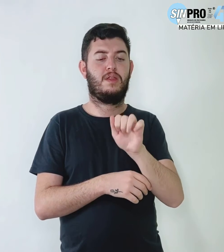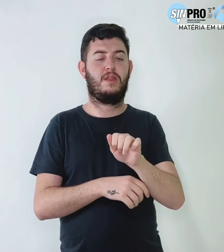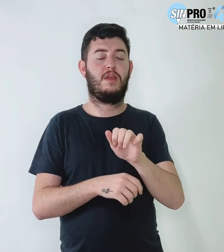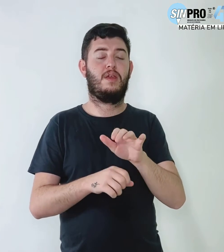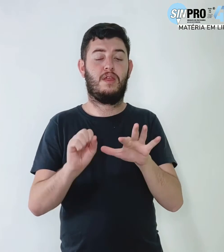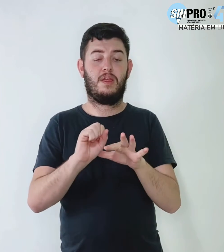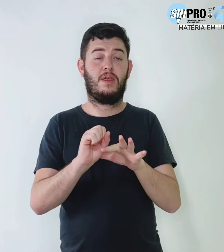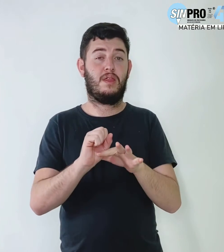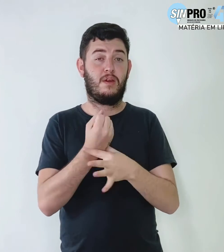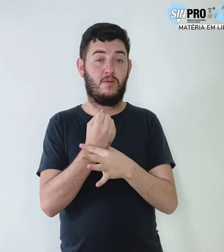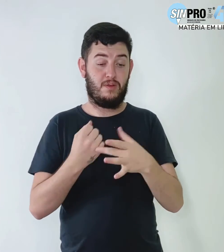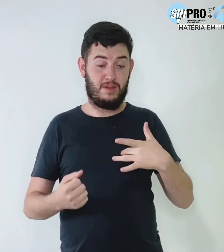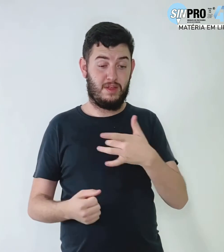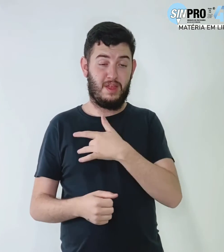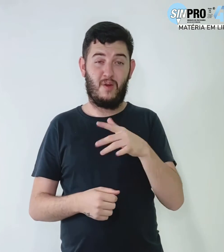próprias escolas.